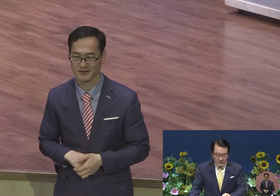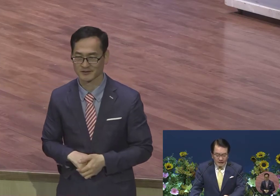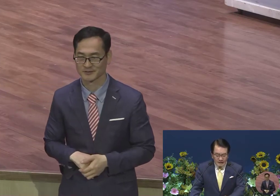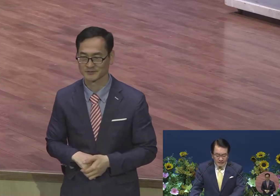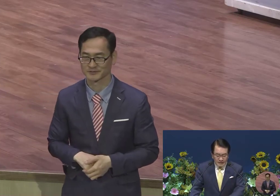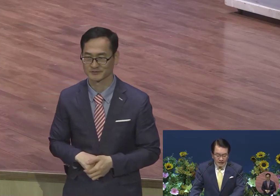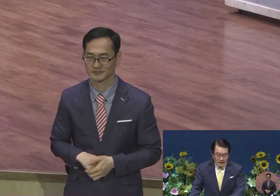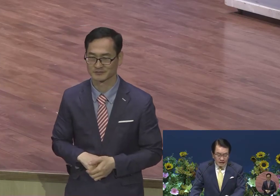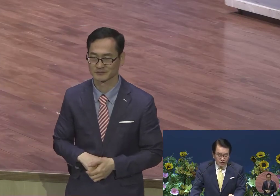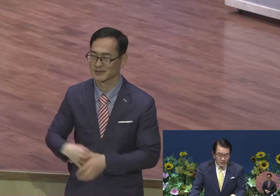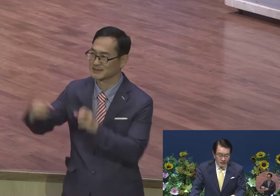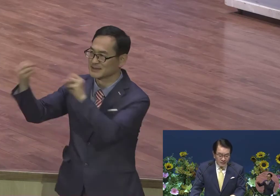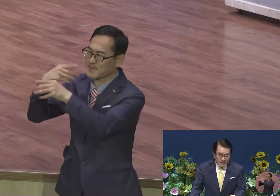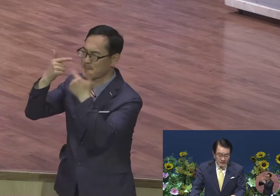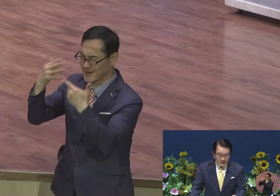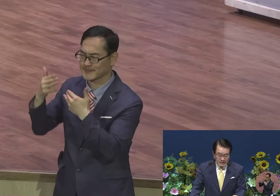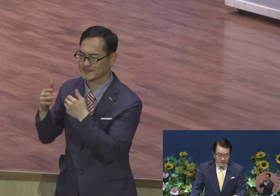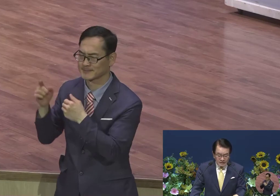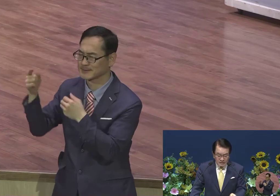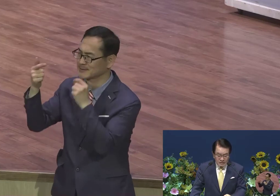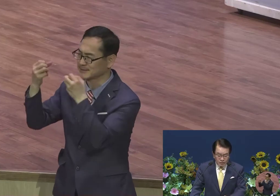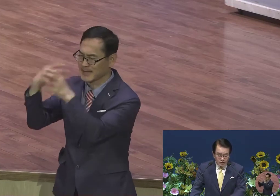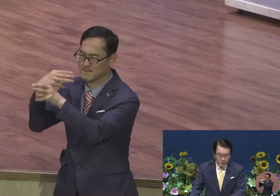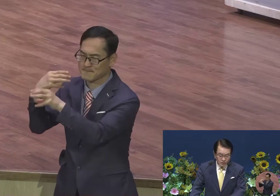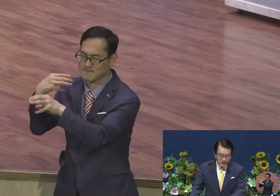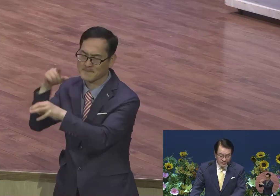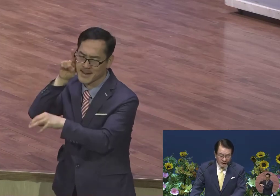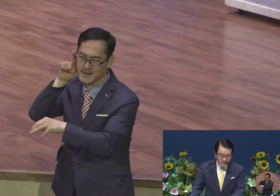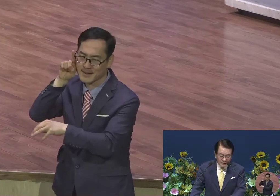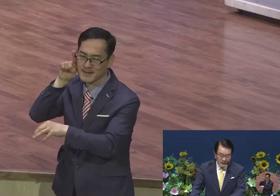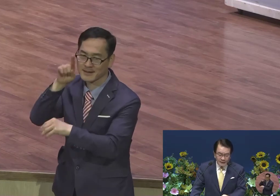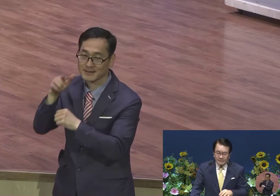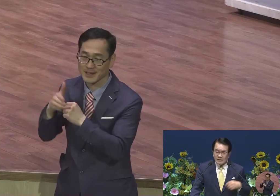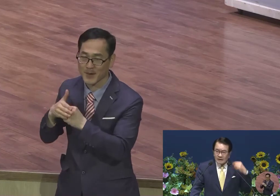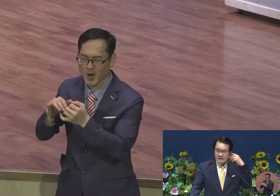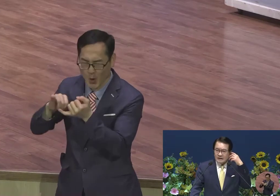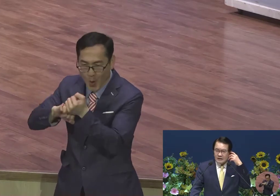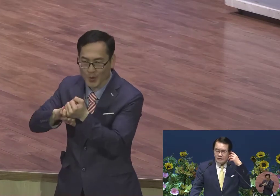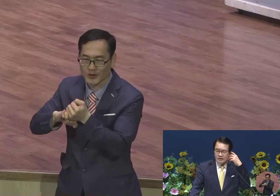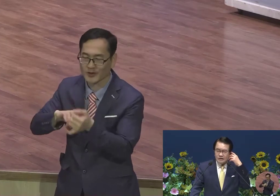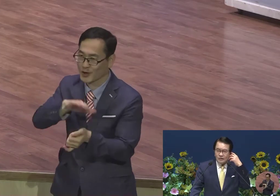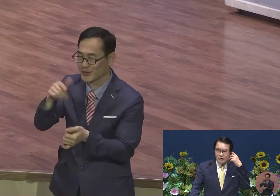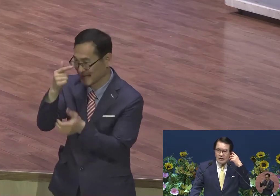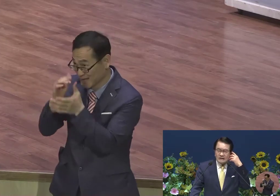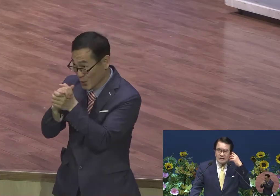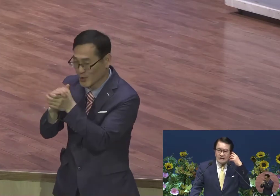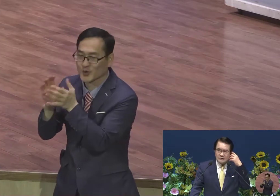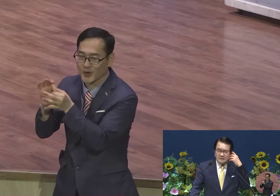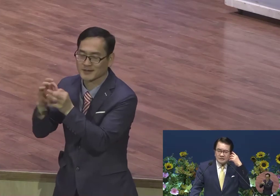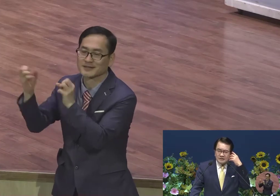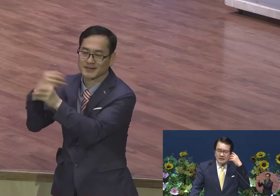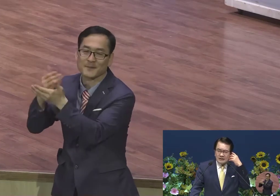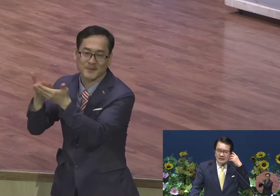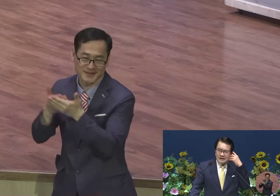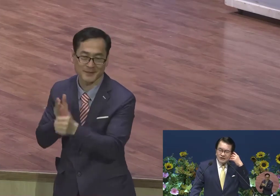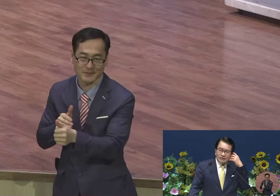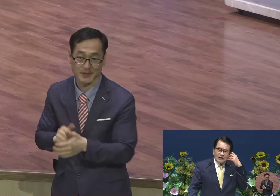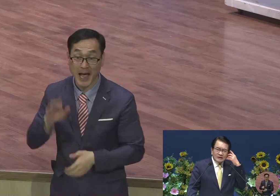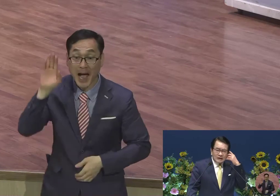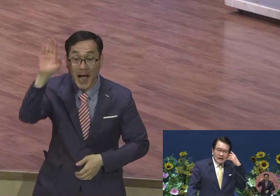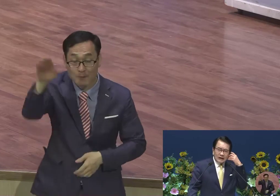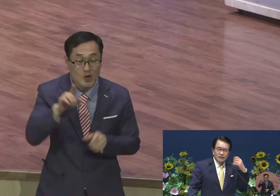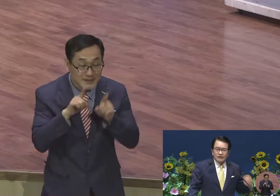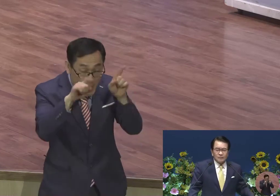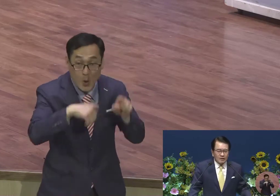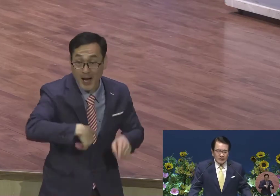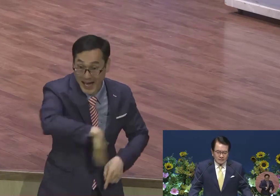응답하기 때문에 기도응답에 이 특권을 누리시기 바랍니다 이제 여러분은 지옥 갈 자격이 없어 나 지옥